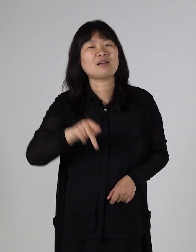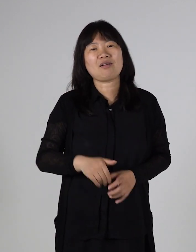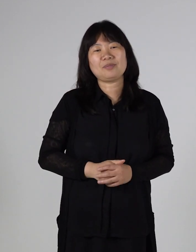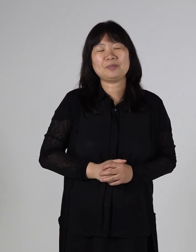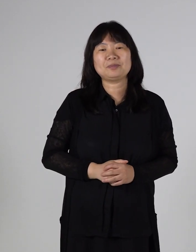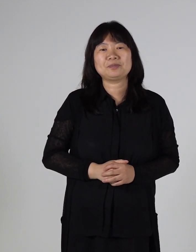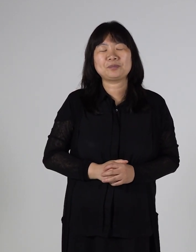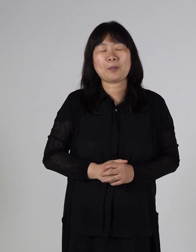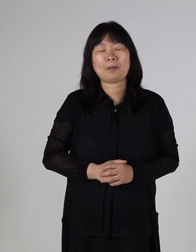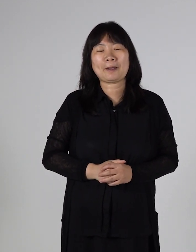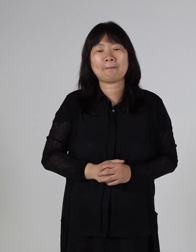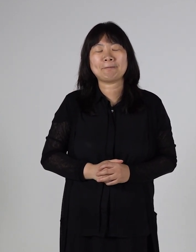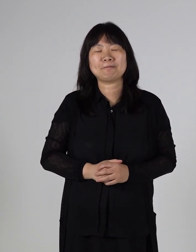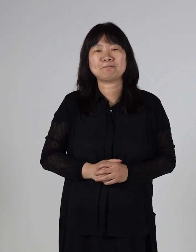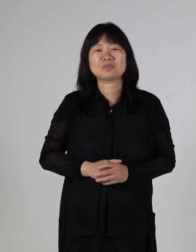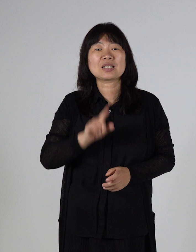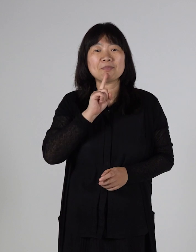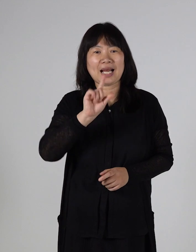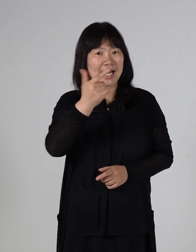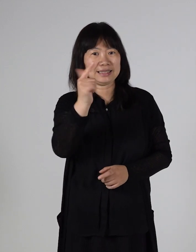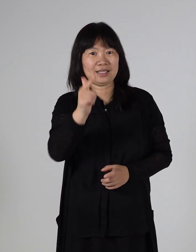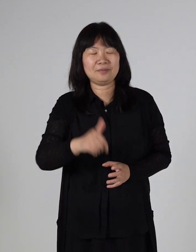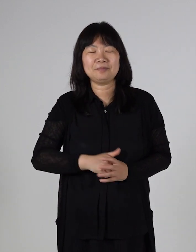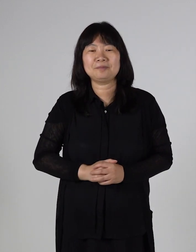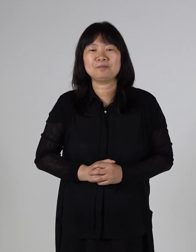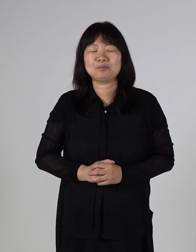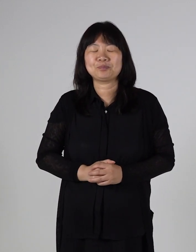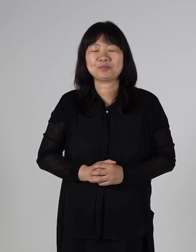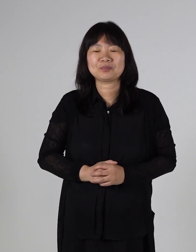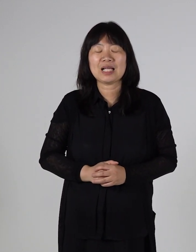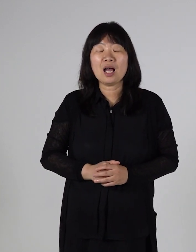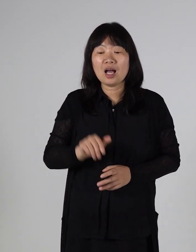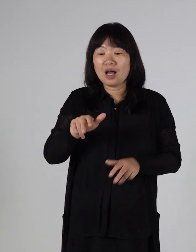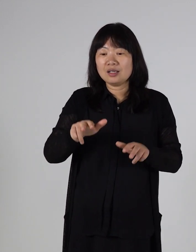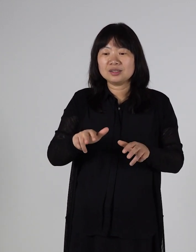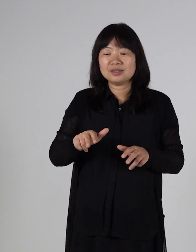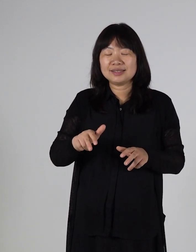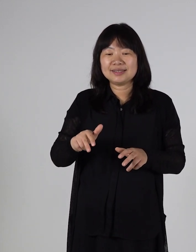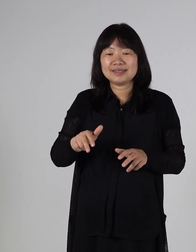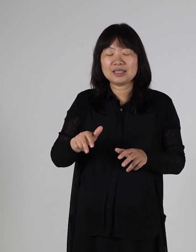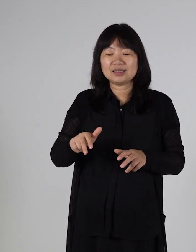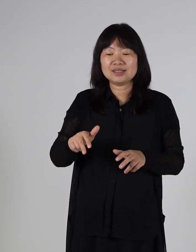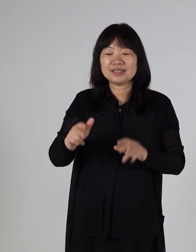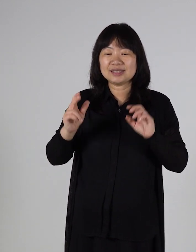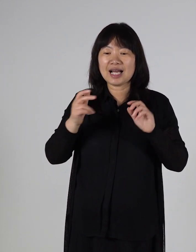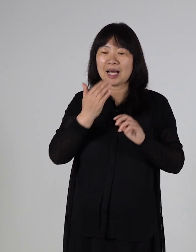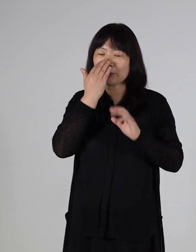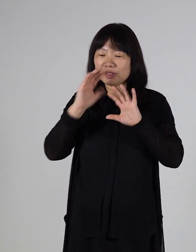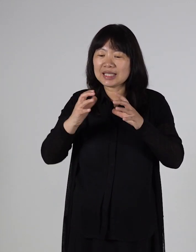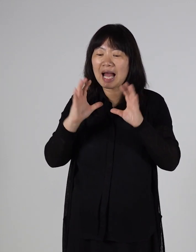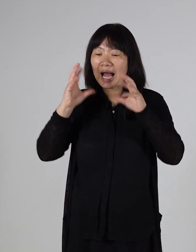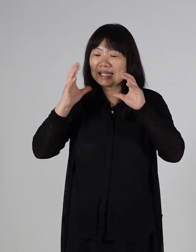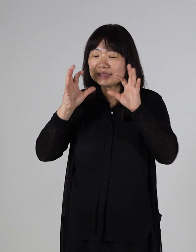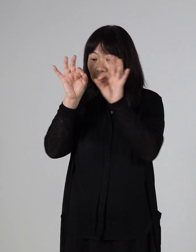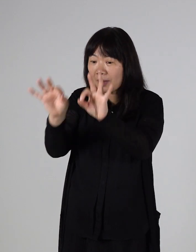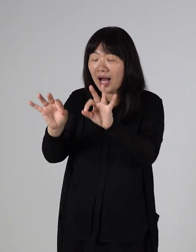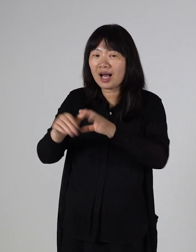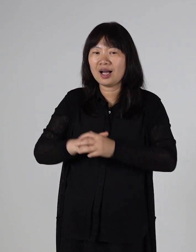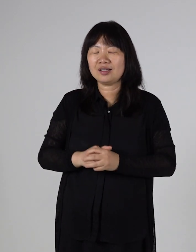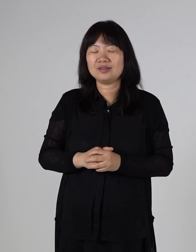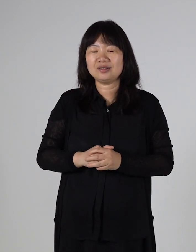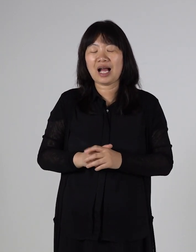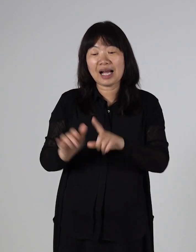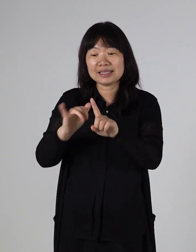그 당시 어린아이를 생각했을 때 그 주변에 막 뛰어노는 히브리 어린아이들이 있었겠죠? 한